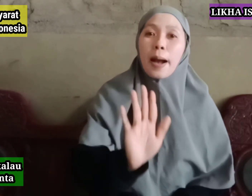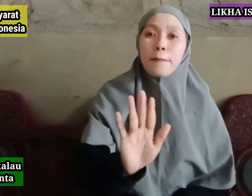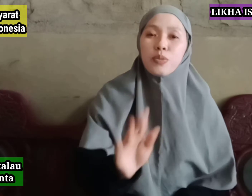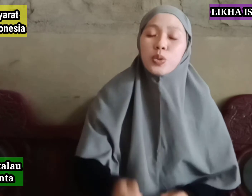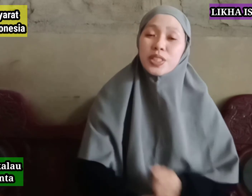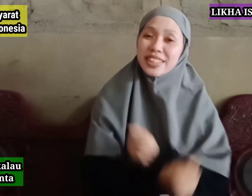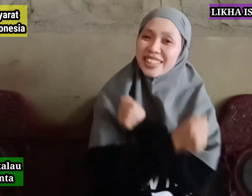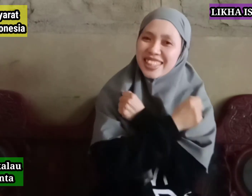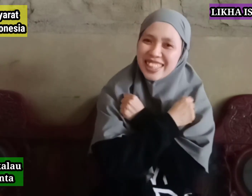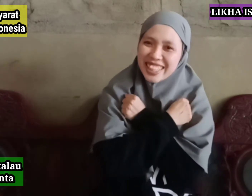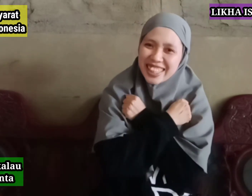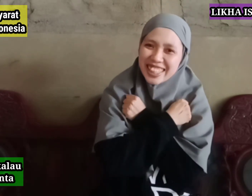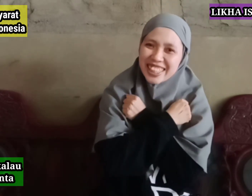kamu cinta.